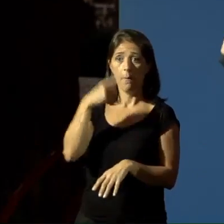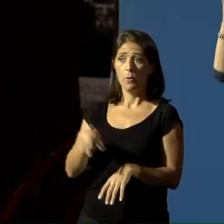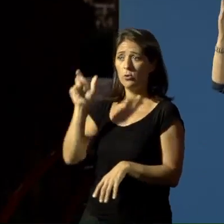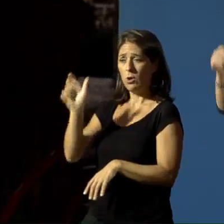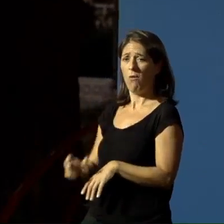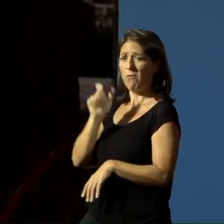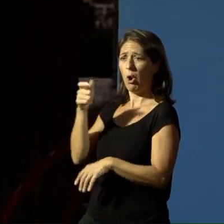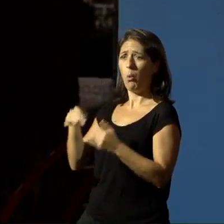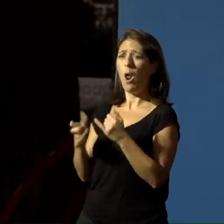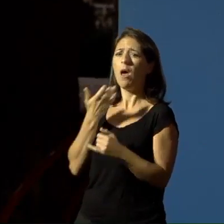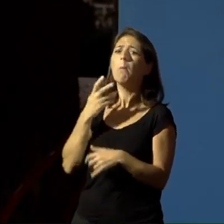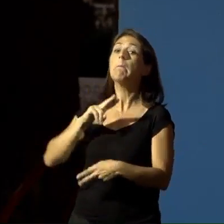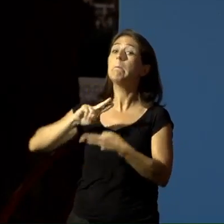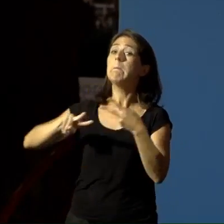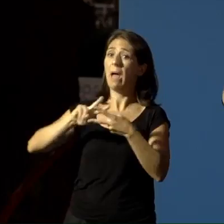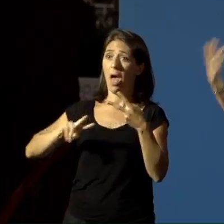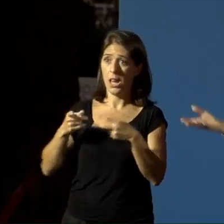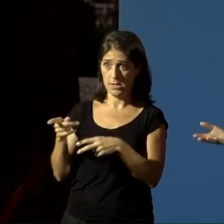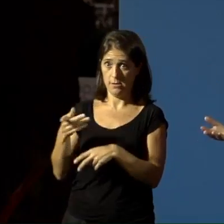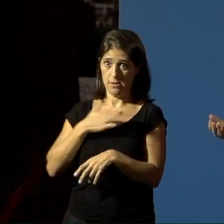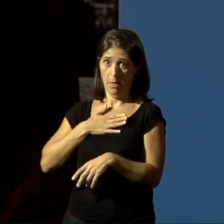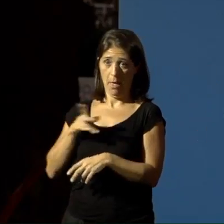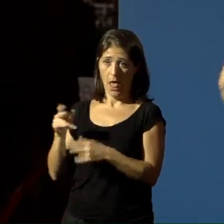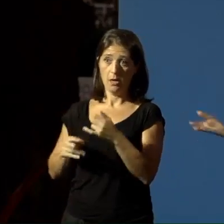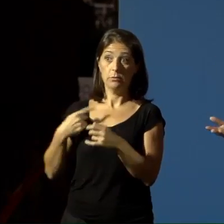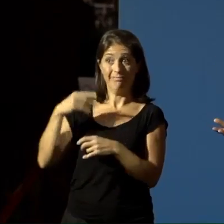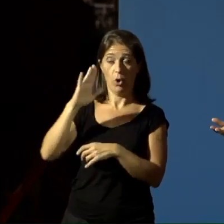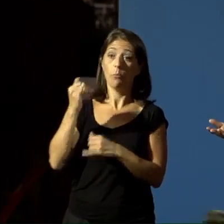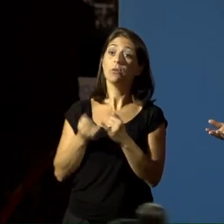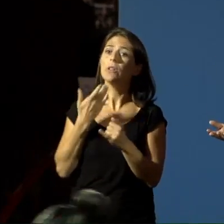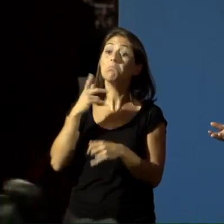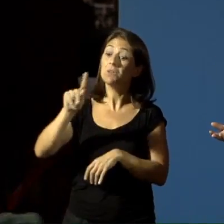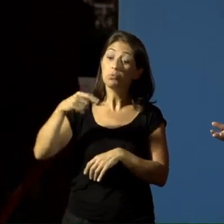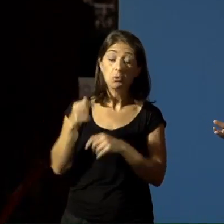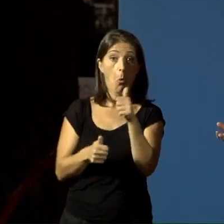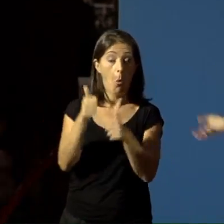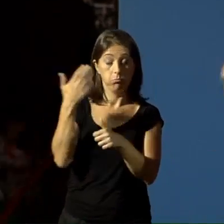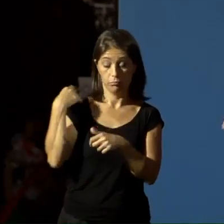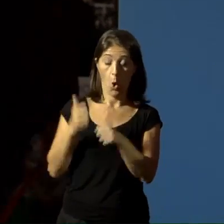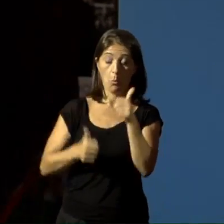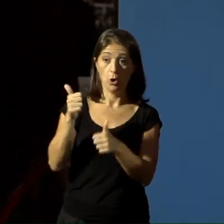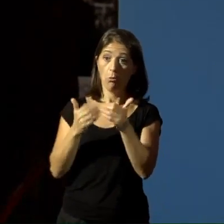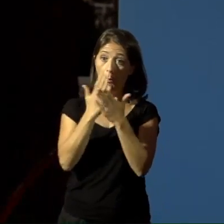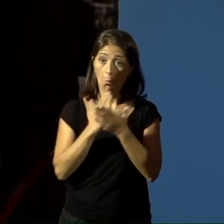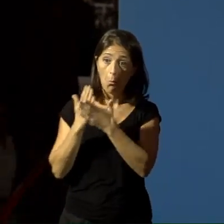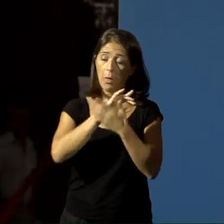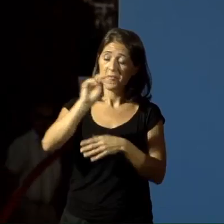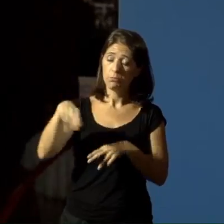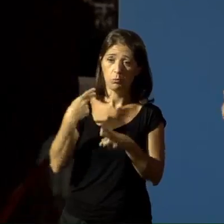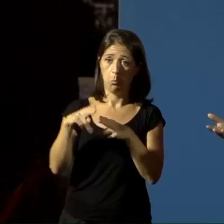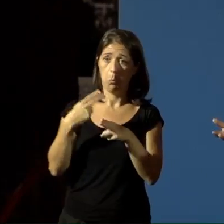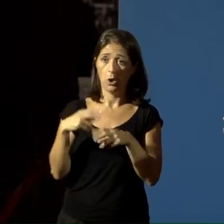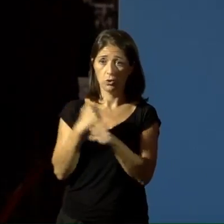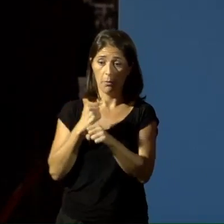uns saudiños Peares, que estudou unha oposición, que logo xa comezou a traballar como político e ata hoxe.